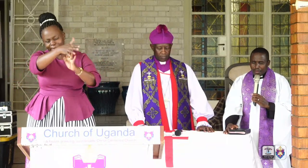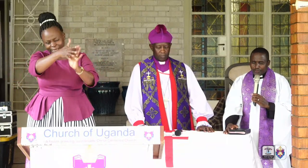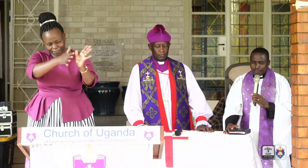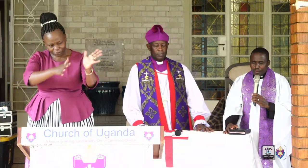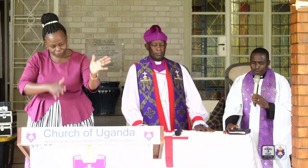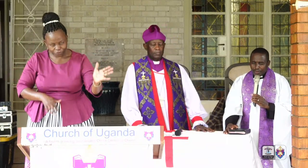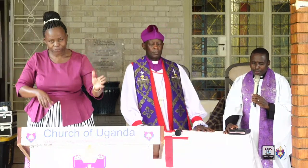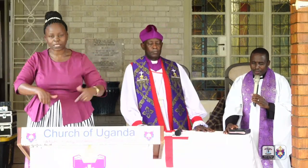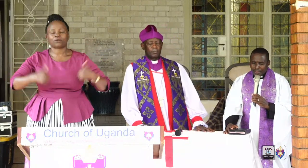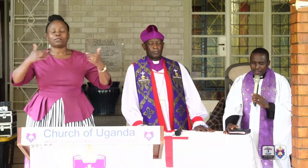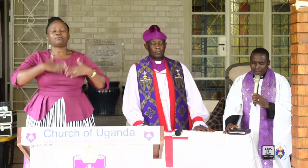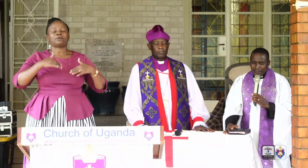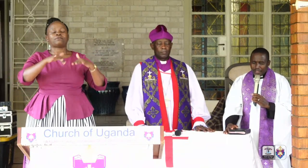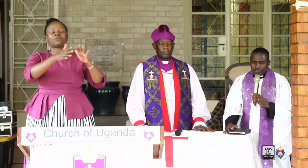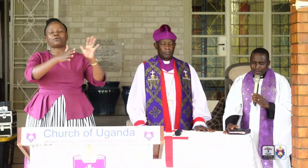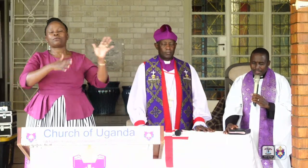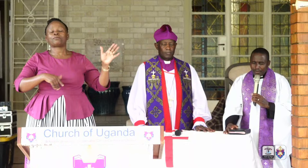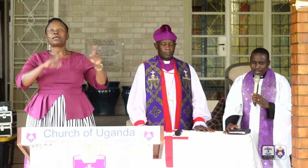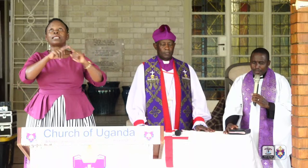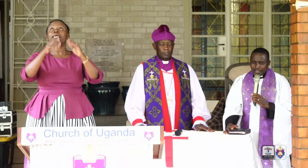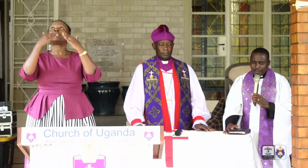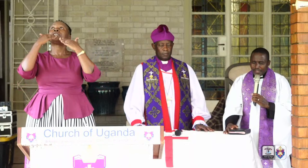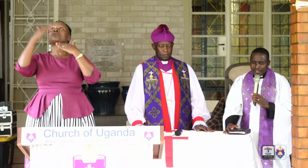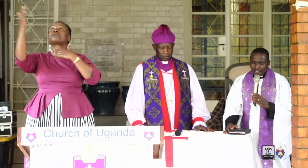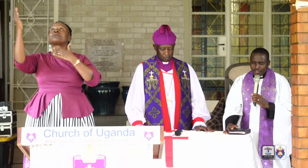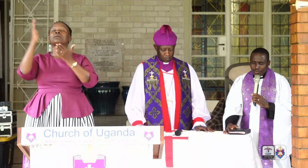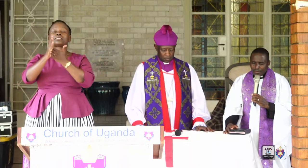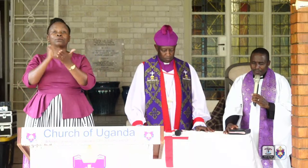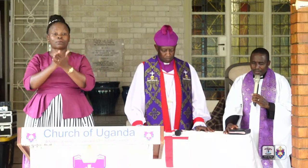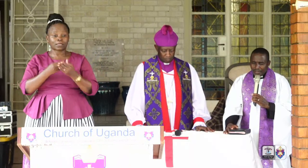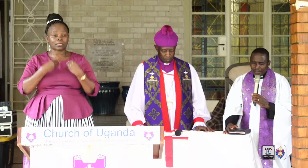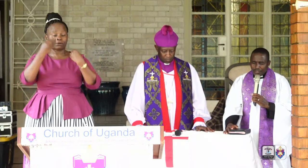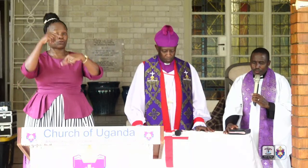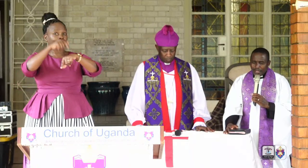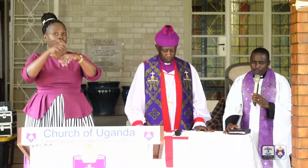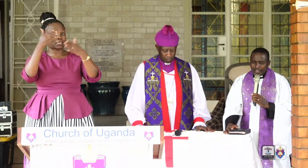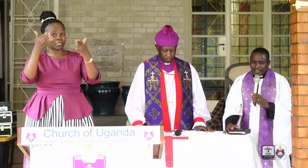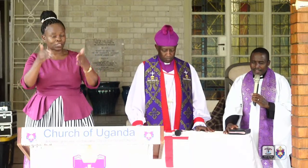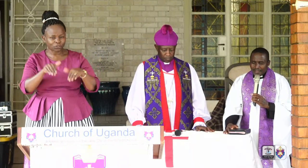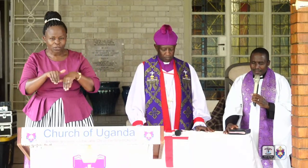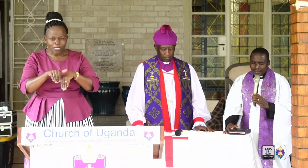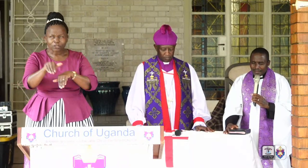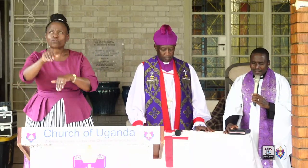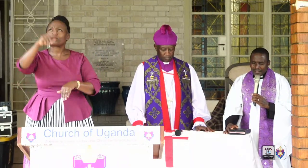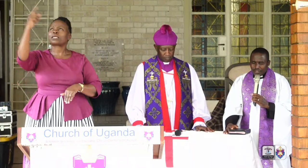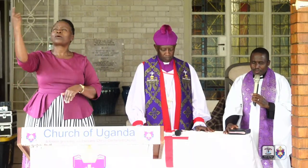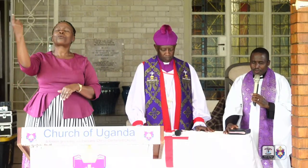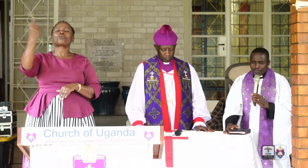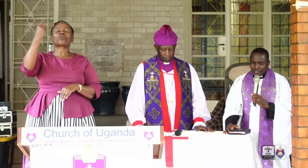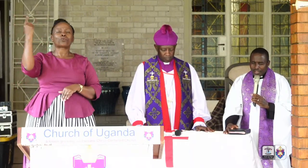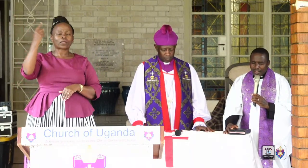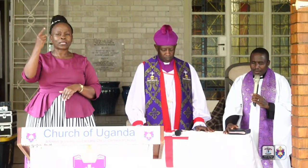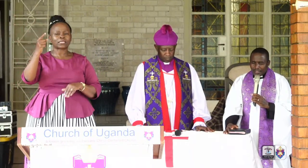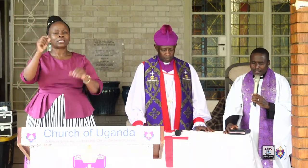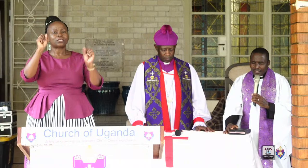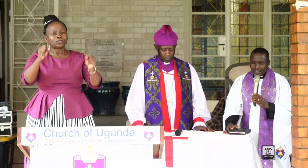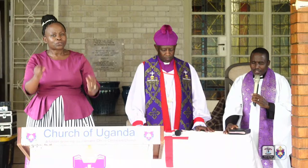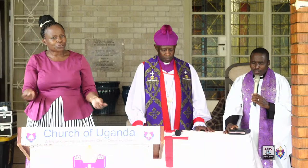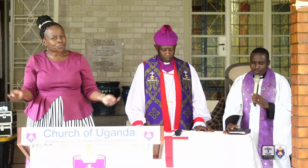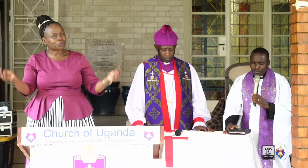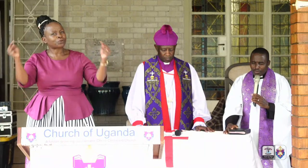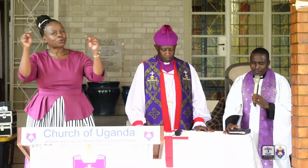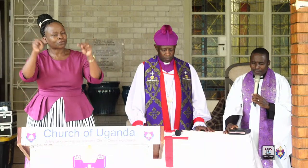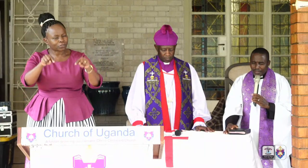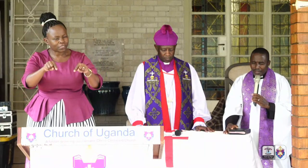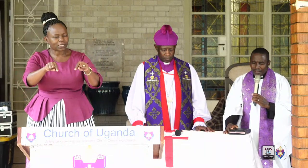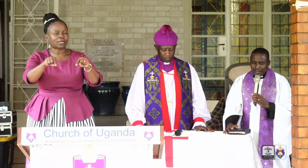bulamu bwaffe obw'omwoyo. Naye tukwebaza kubanga otuteerawo ekiseera kino nga tugoberera gwe kennyini, tusobola okujja awali entebe ekisa kyo eky'omu